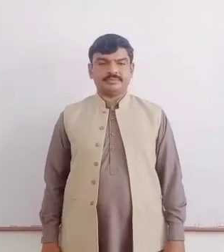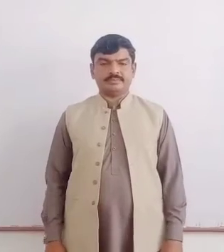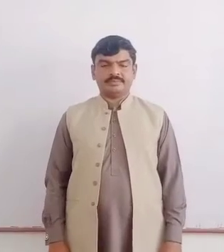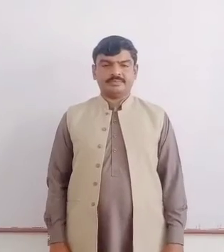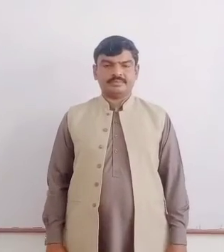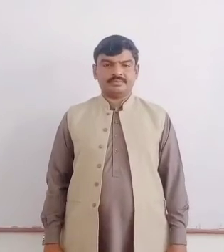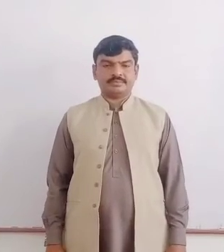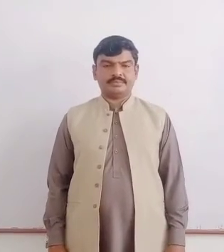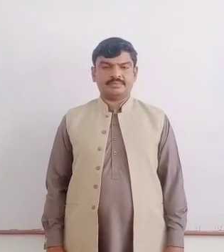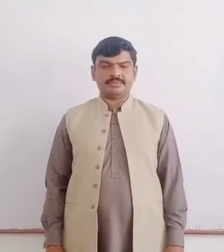नमूना,